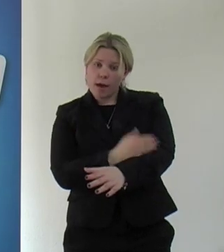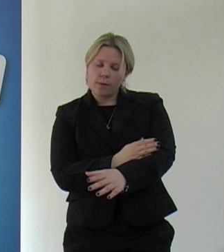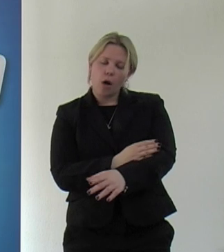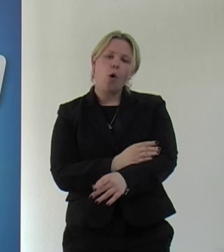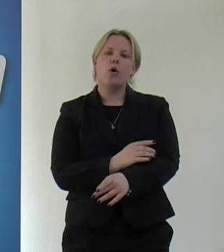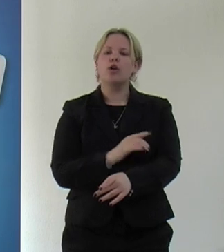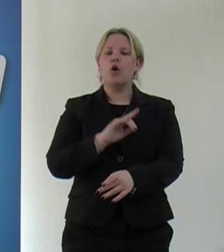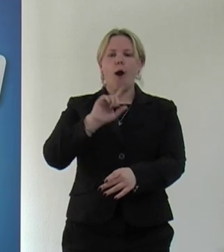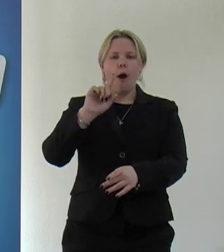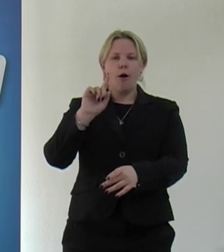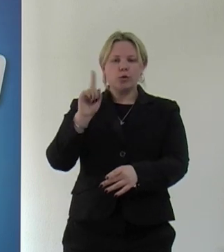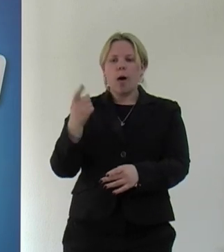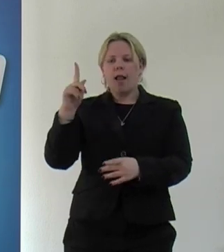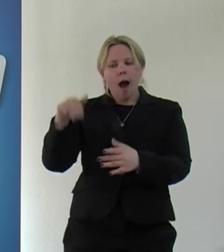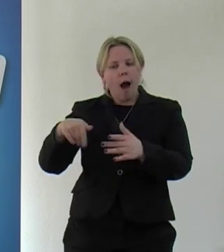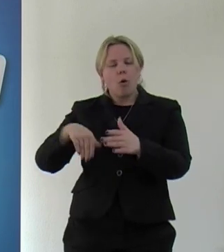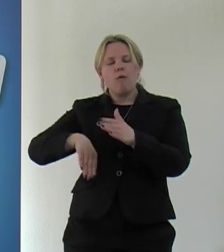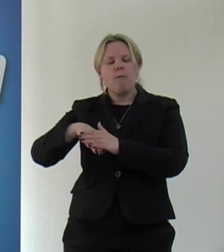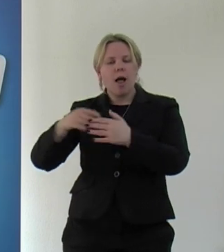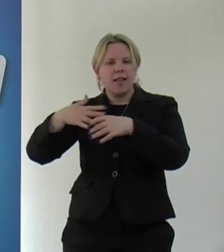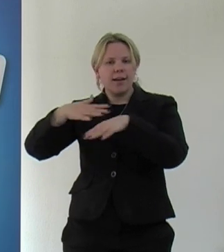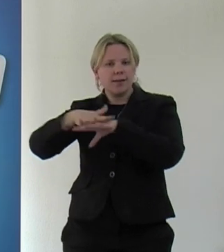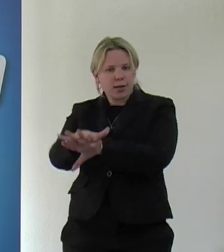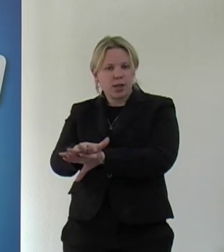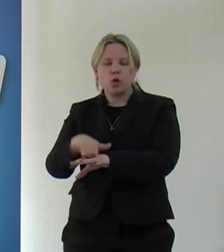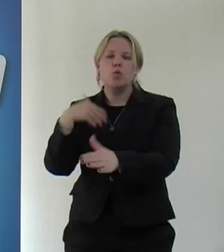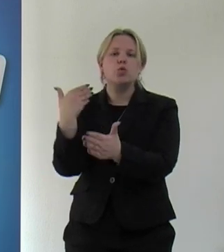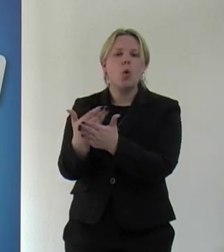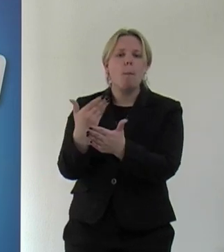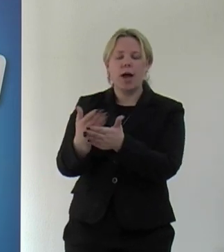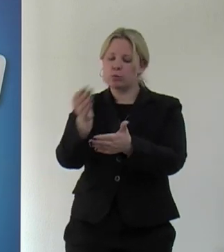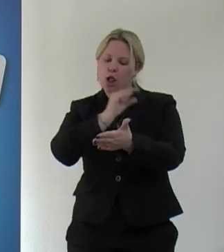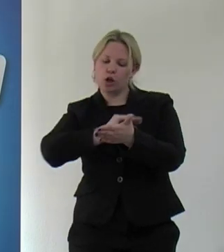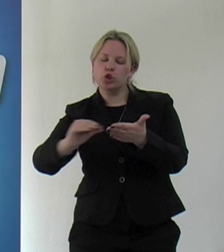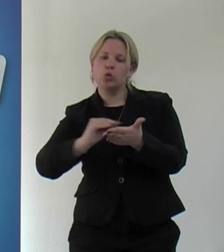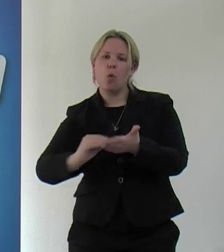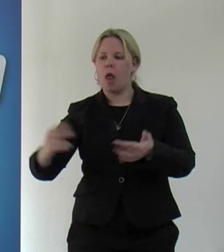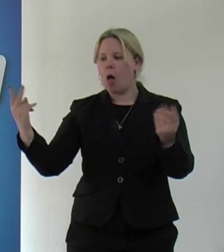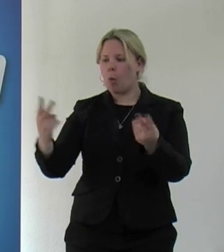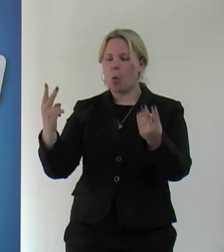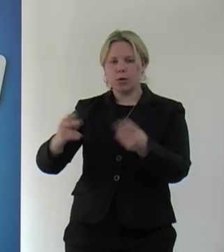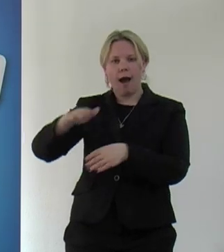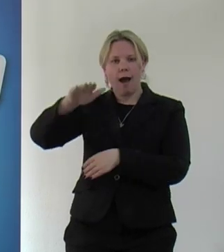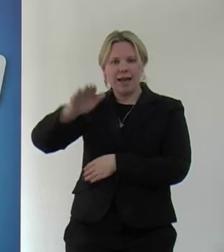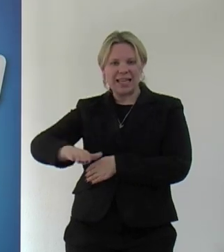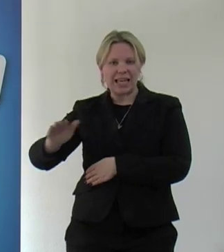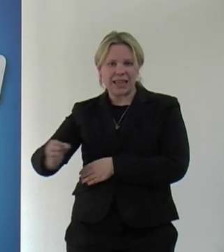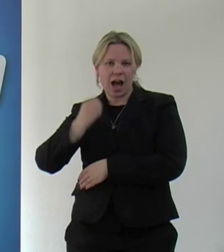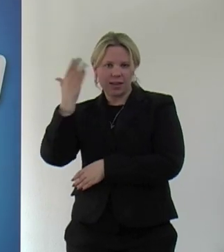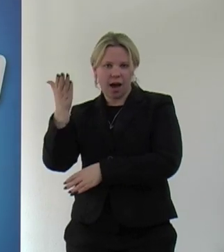Kindern zusammen sind. In der Kindertagesstätte und in der Schule. Bei der Berufsausbildung und in